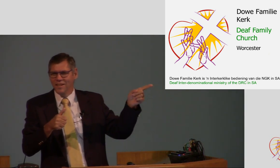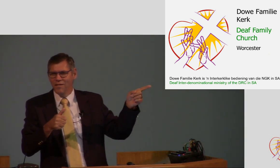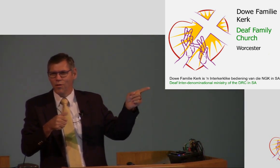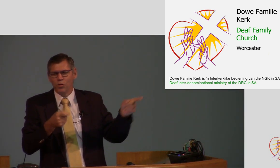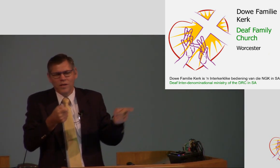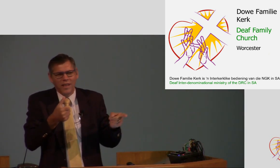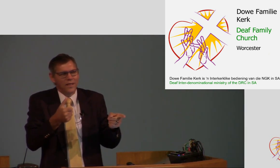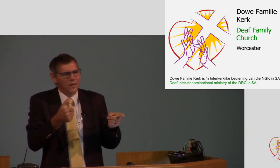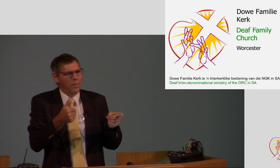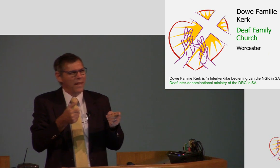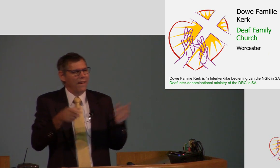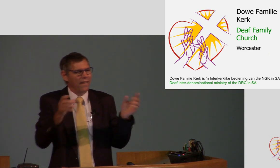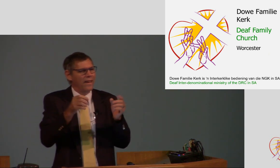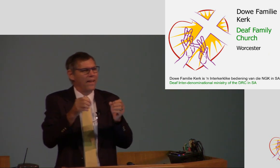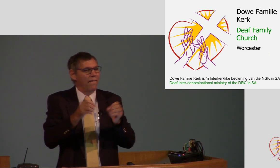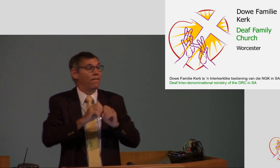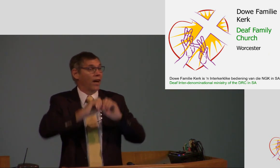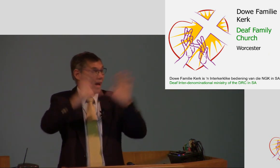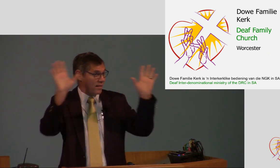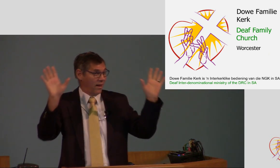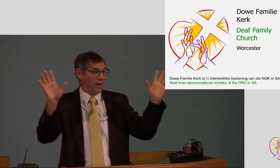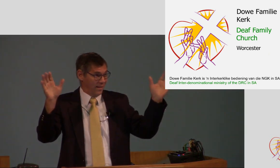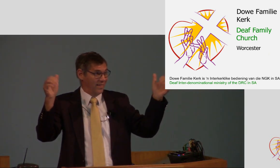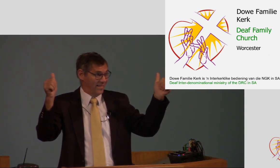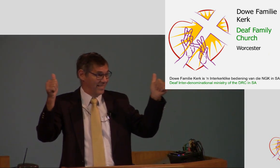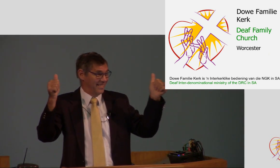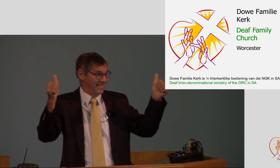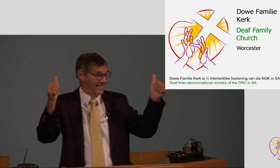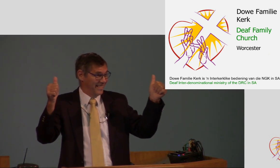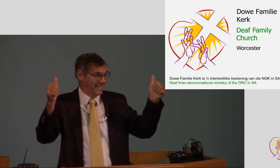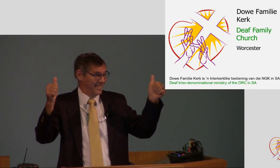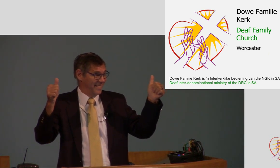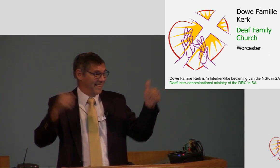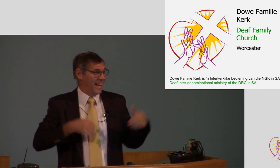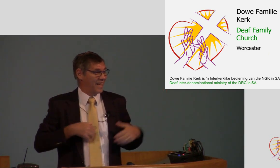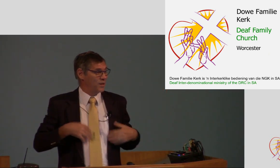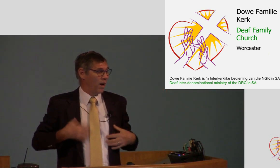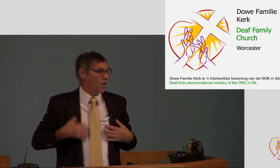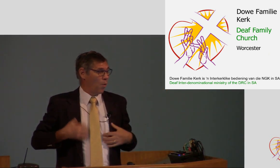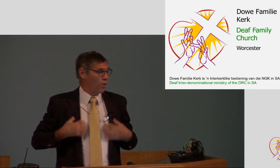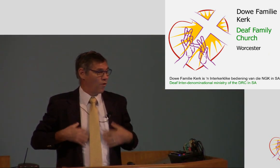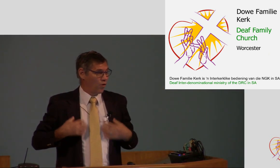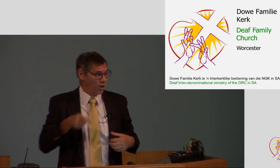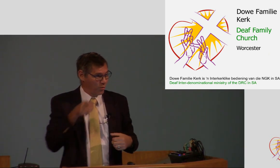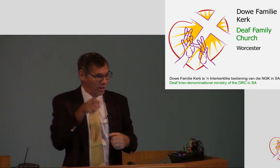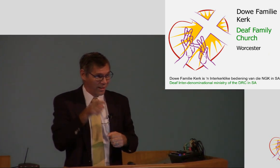ons iets bietjie verrassing. En ek is baie opgewonde oor.